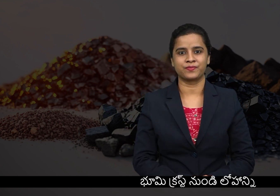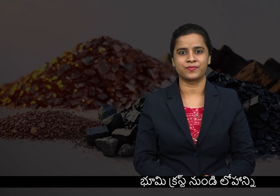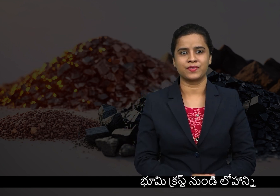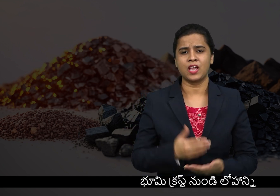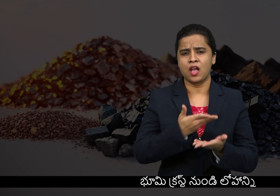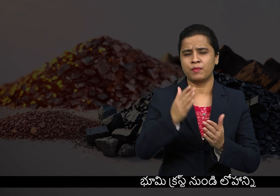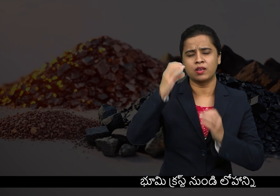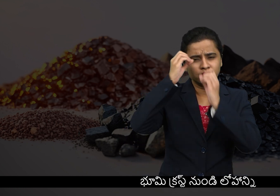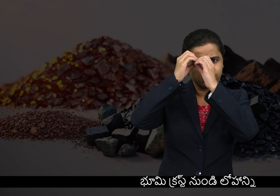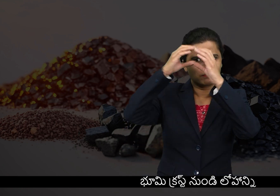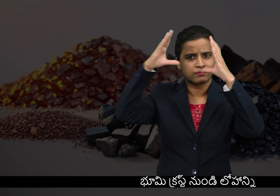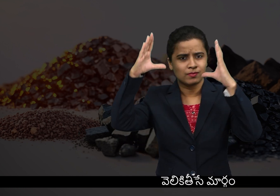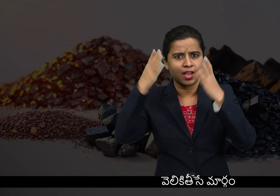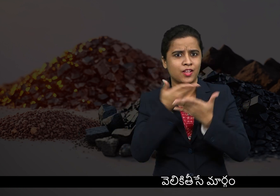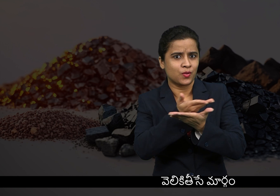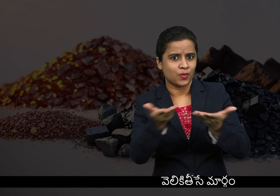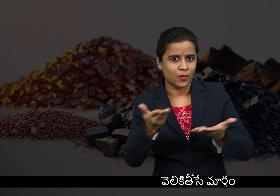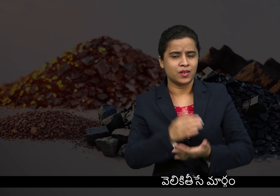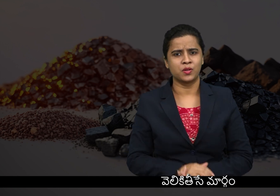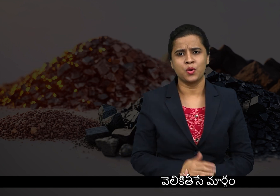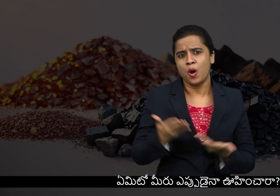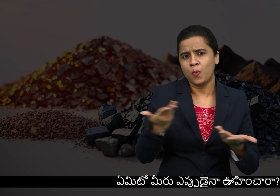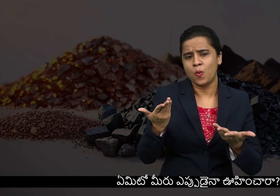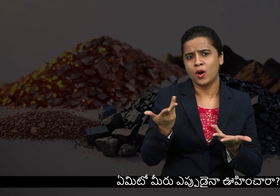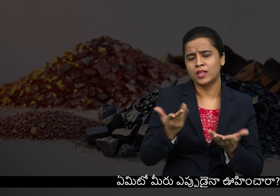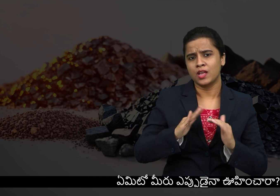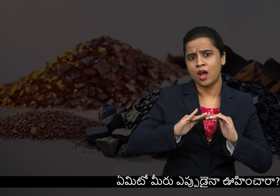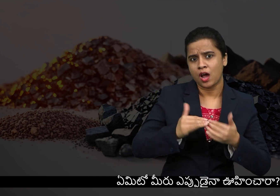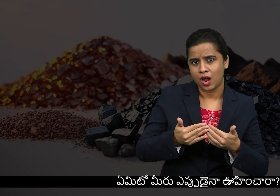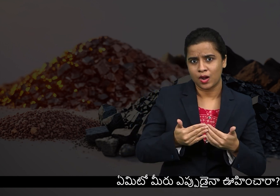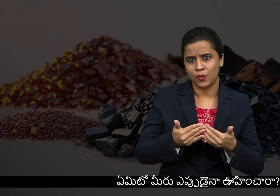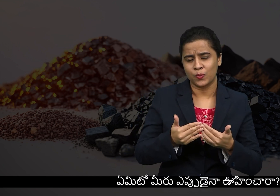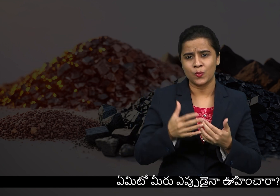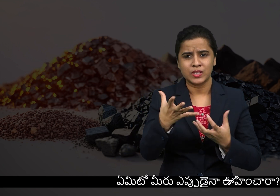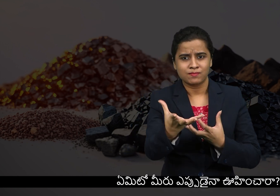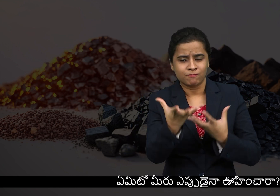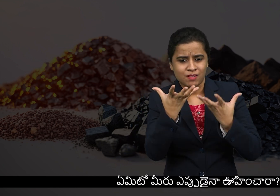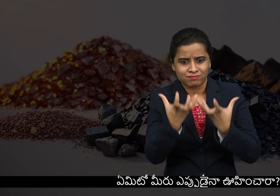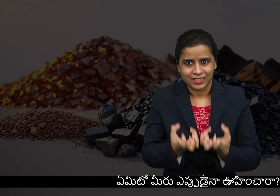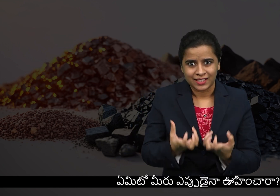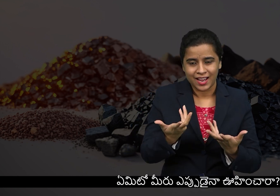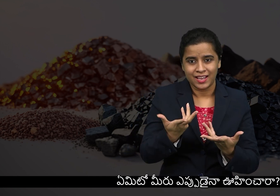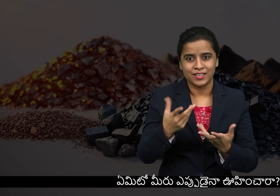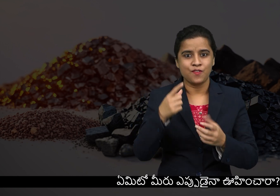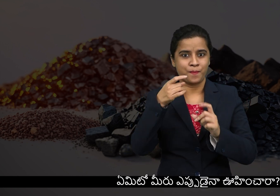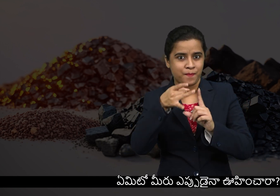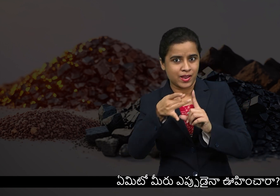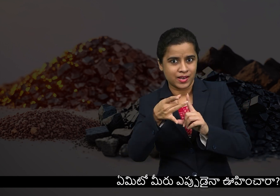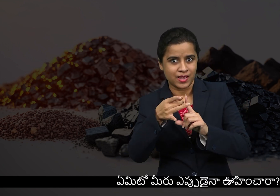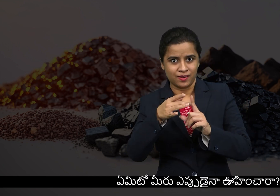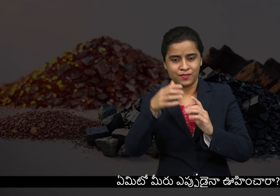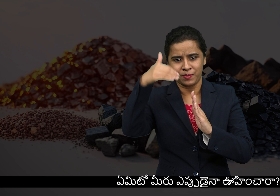భూమి క్రస్ట్ నుండి లోహాన్ని వెలికితీసే మార్గం ఏమిటో మీరు ఎప్పుడైనా ఊహించారా?